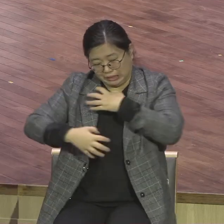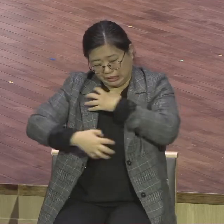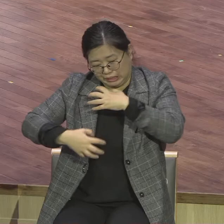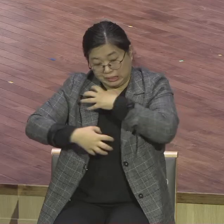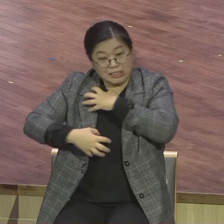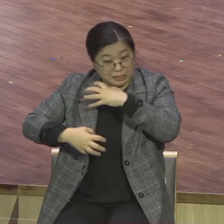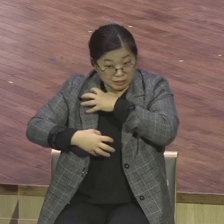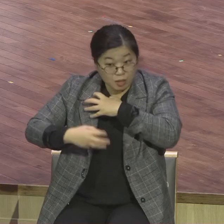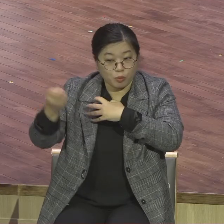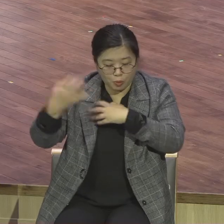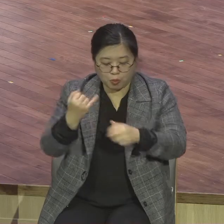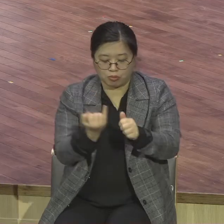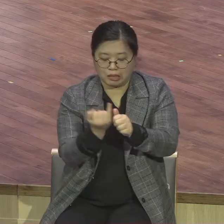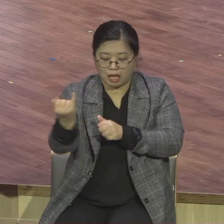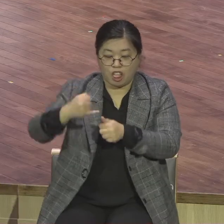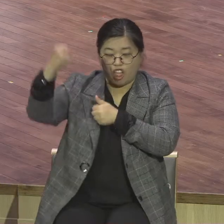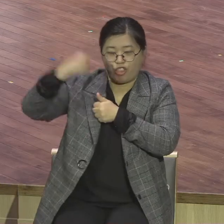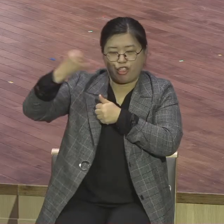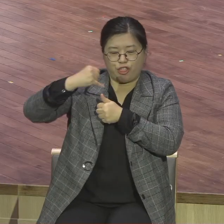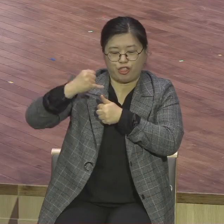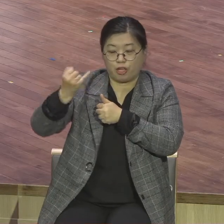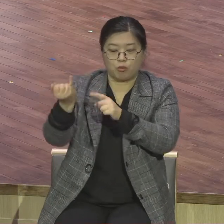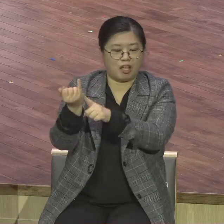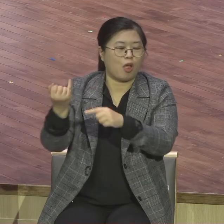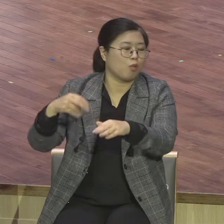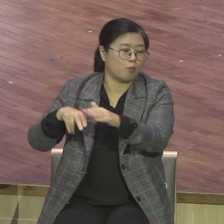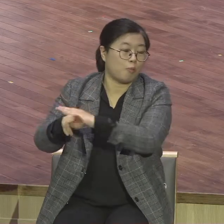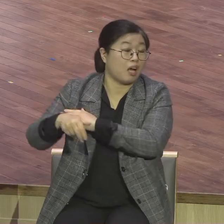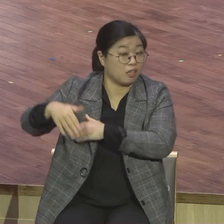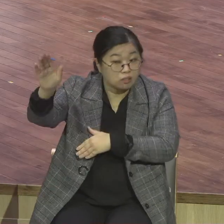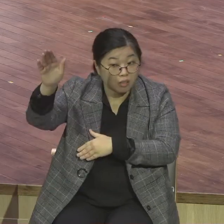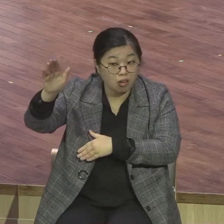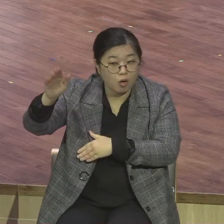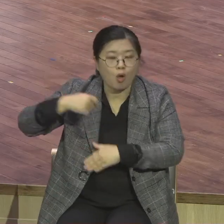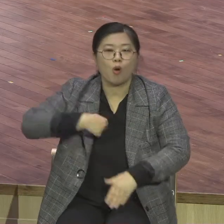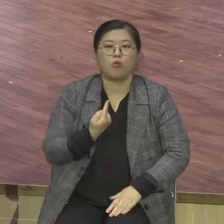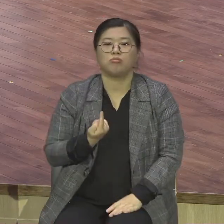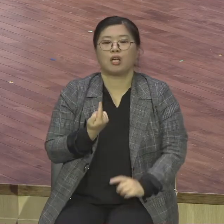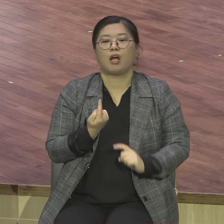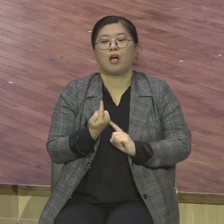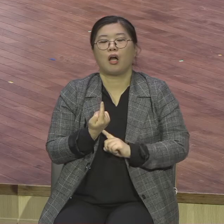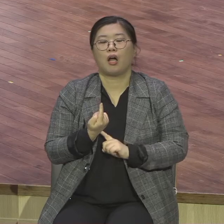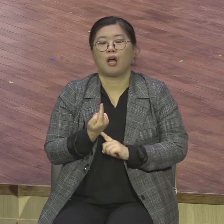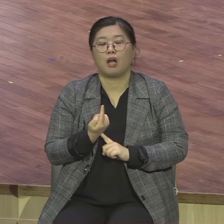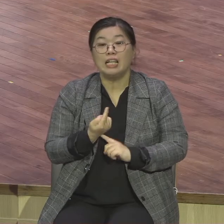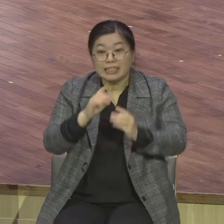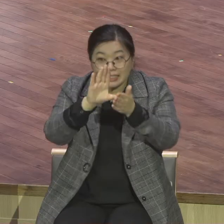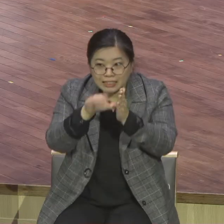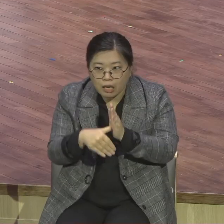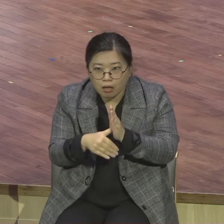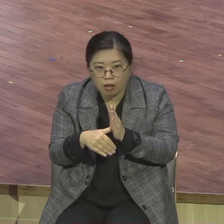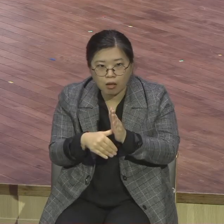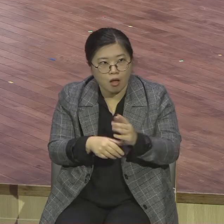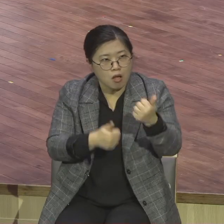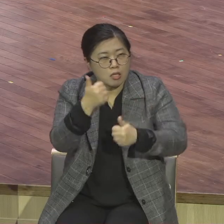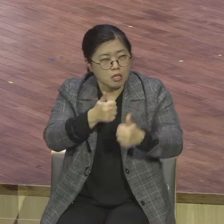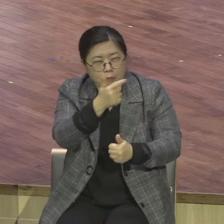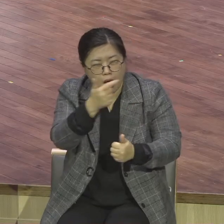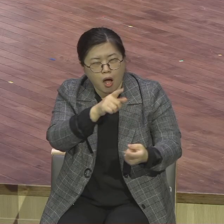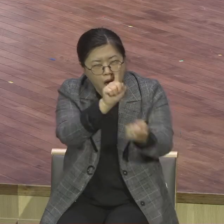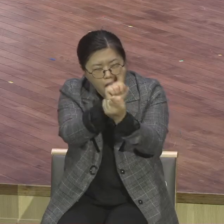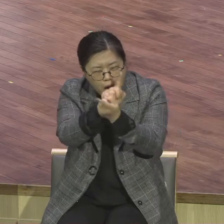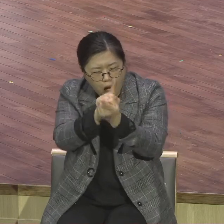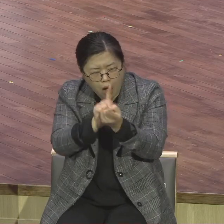마누라가 저주하고 떠나 이제 혼자 남았어. 제더미 혼자 남았어. 그래도 입술로 하나님을 원망하지 않았다